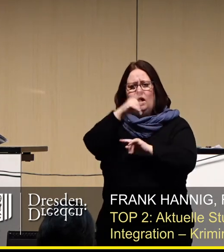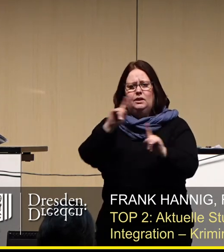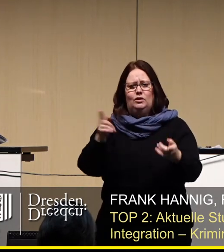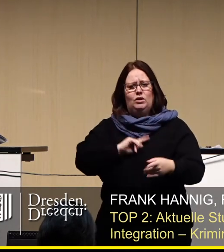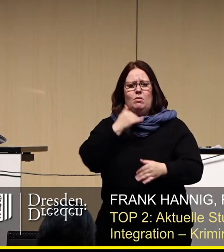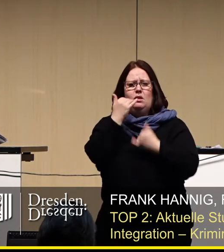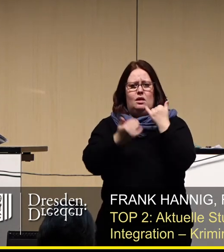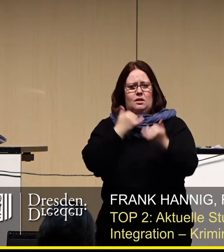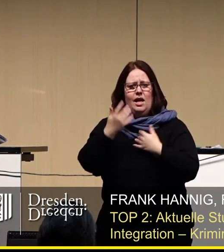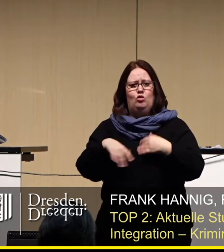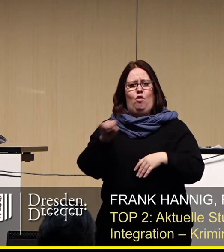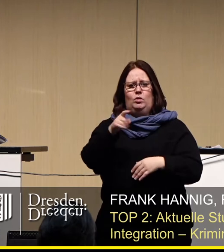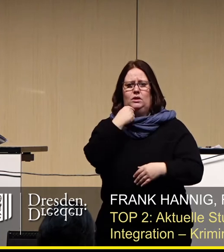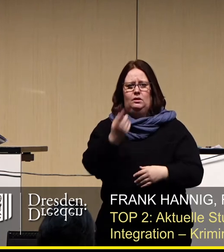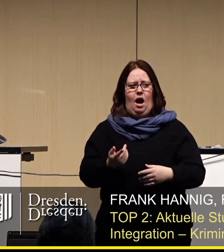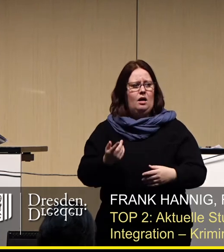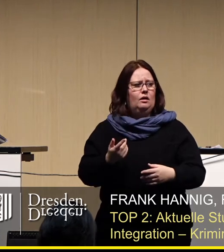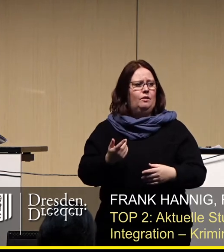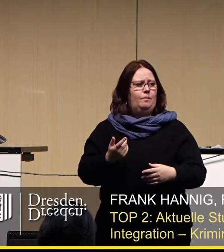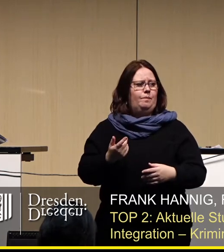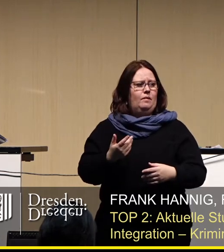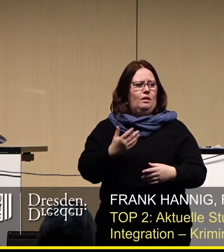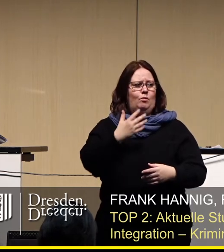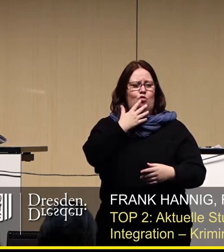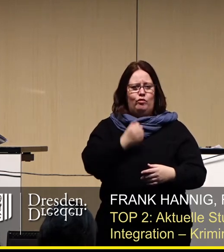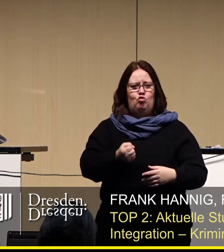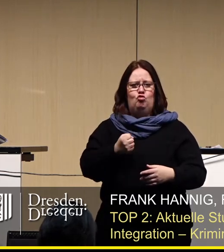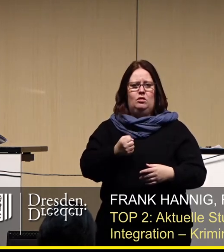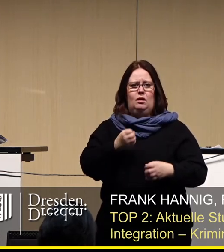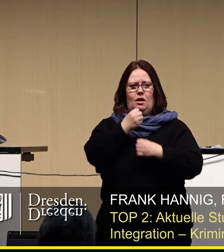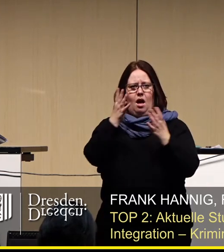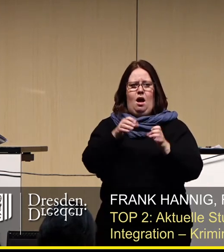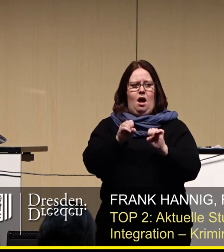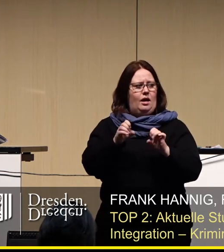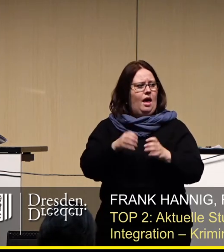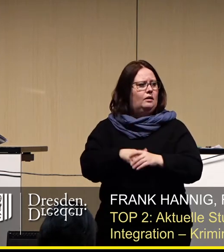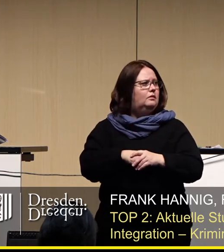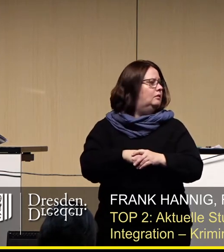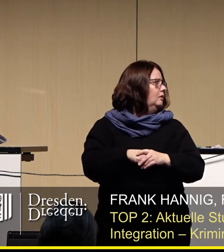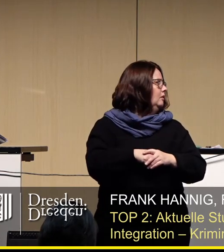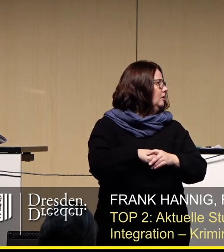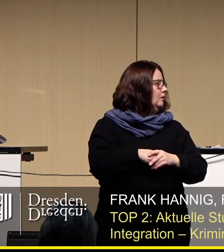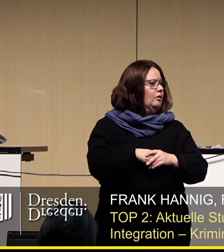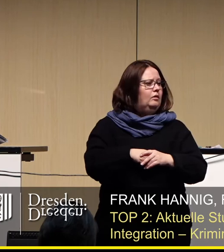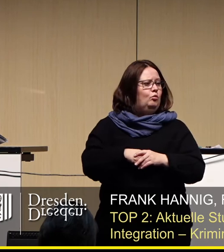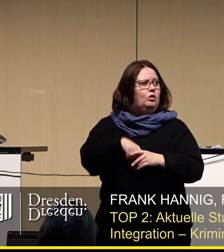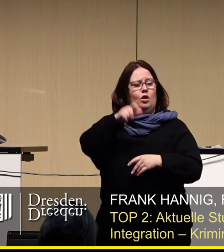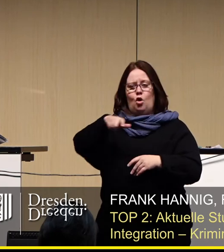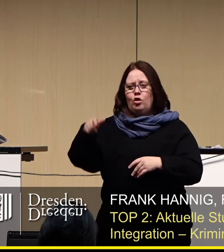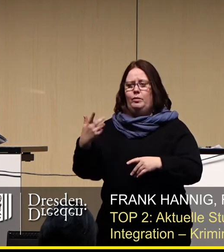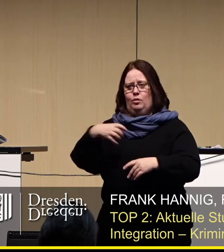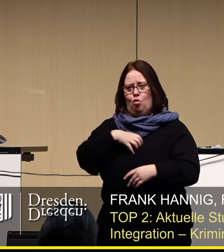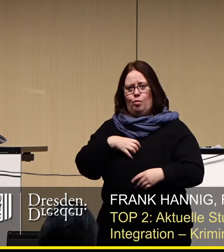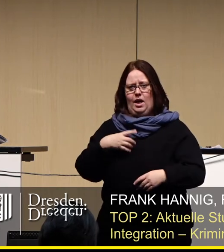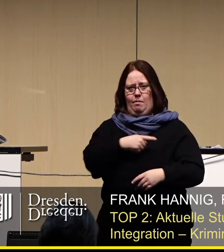was ich hier sage und warum ich es sage. Ich will die Redezeit ist aber wirklich jetzt erklären. Weit abgelaufen. Die Leute, die mit diesen